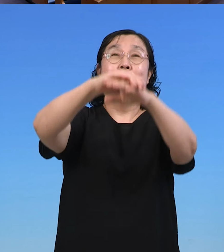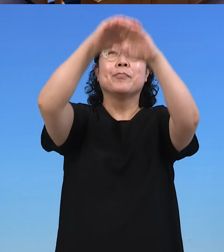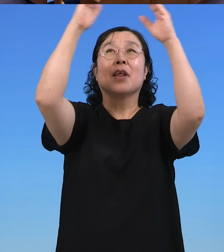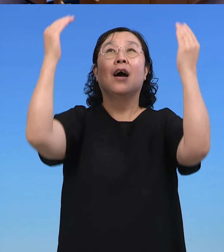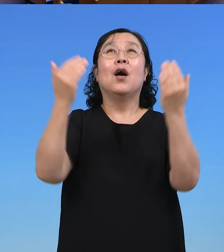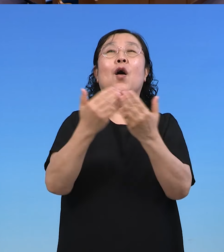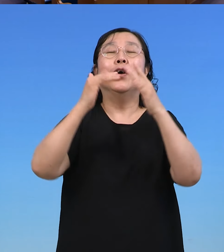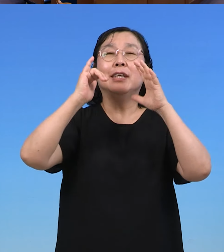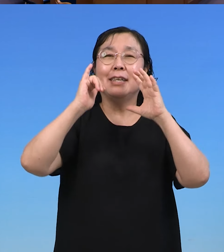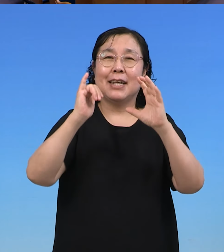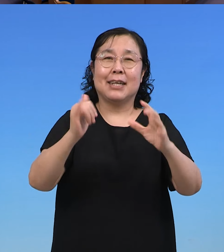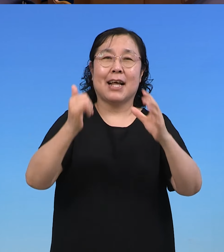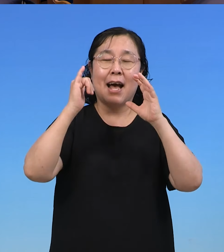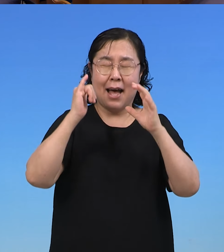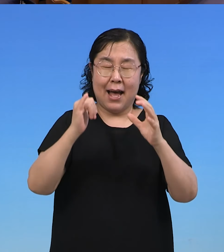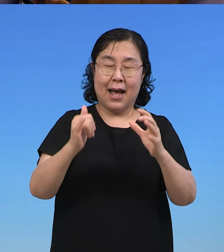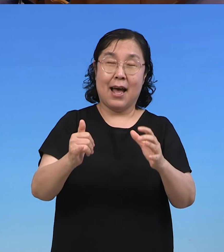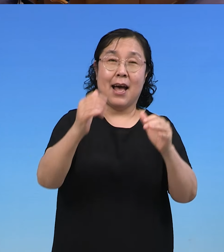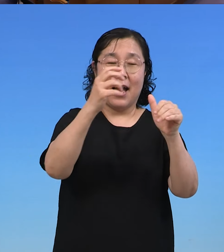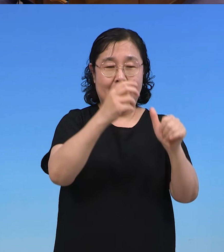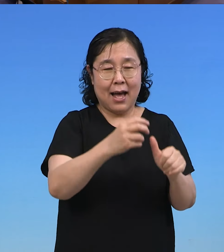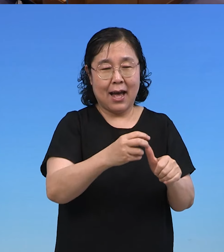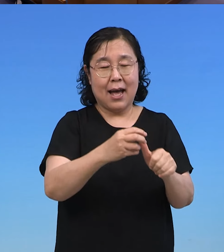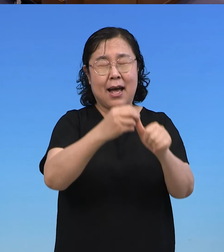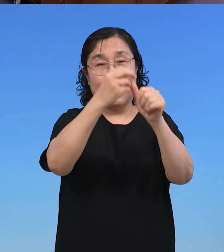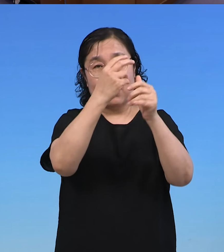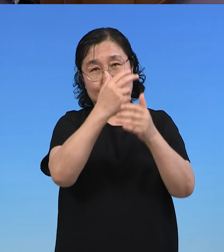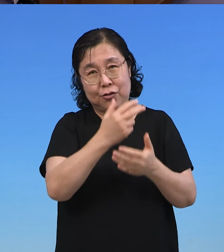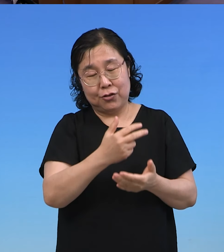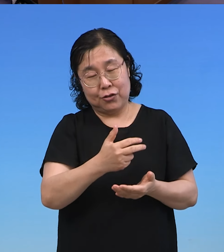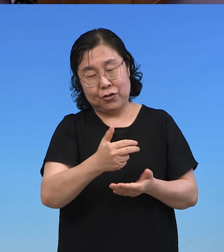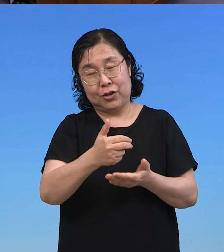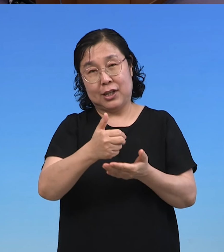온 세상 구주시라.